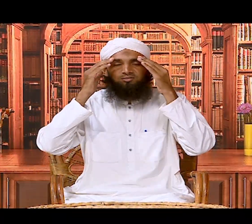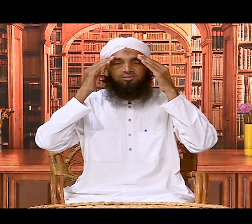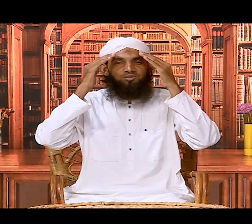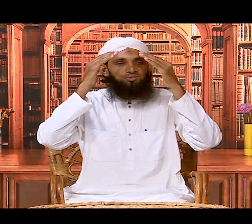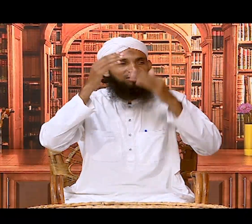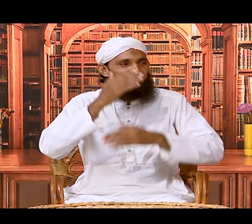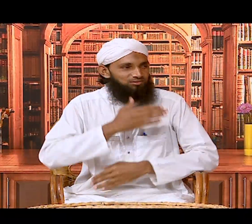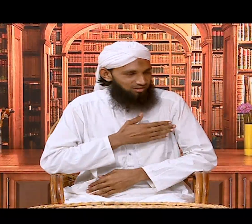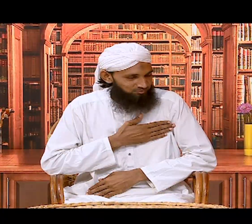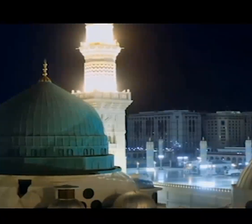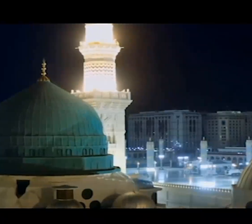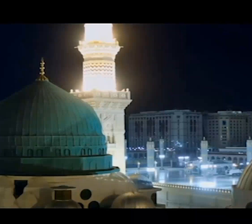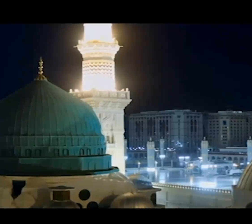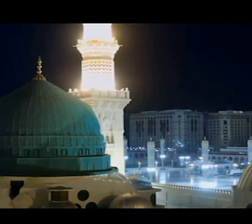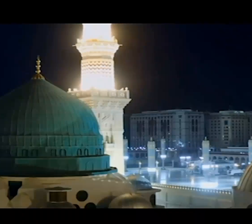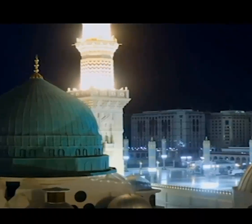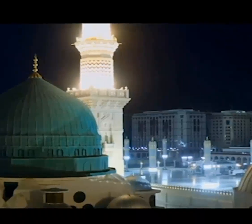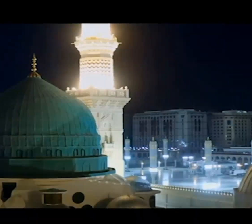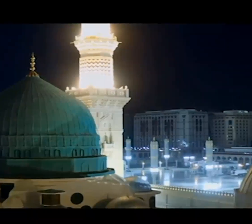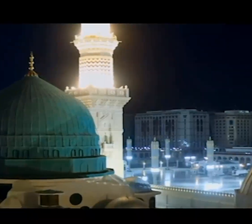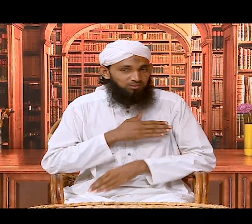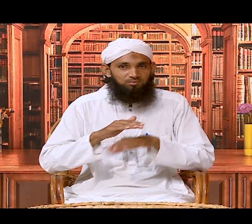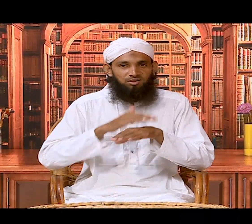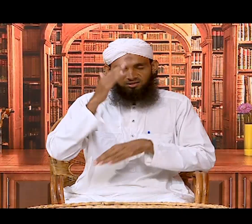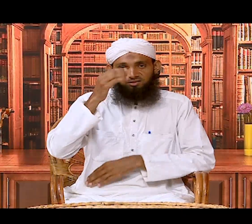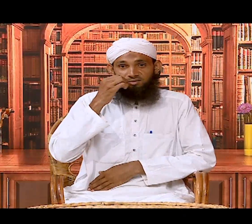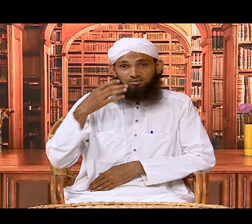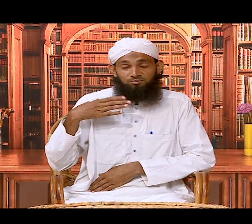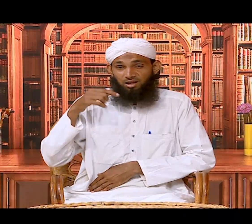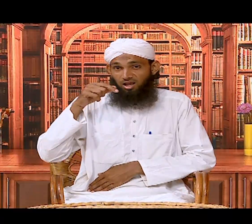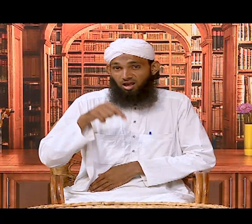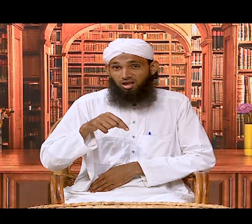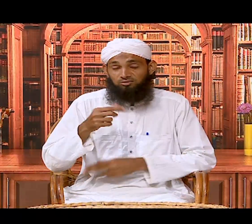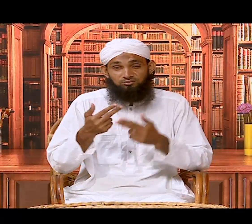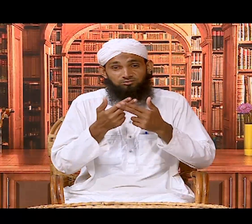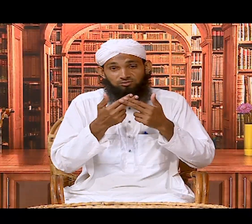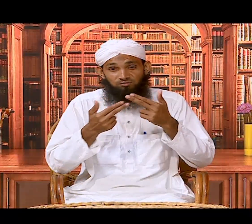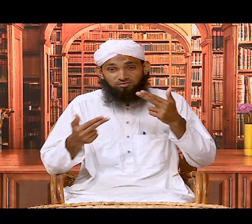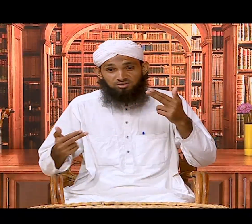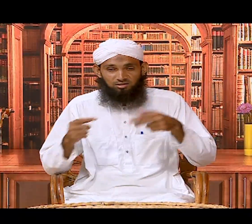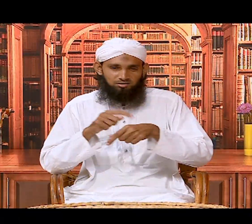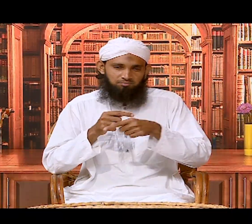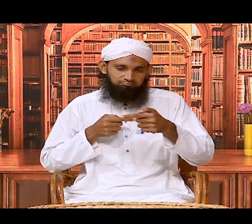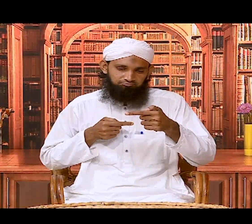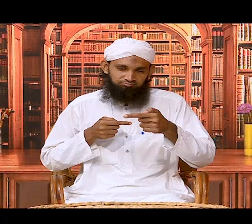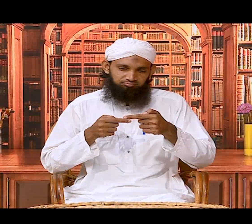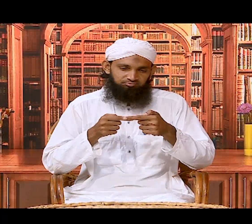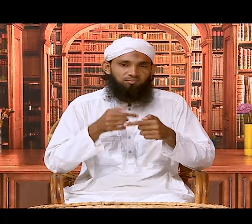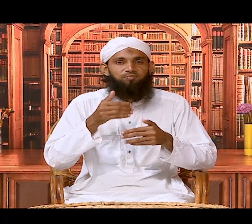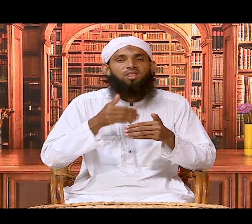علی محمد صلی اللہ علیہ وسلم۔ پیارے اسلامی بھائیوں، آج کے پروگرام کا وقت اختتام کی طرف بڑھ رہا ہے۔ آئندہ ایک نئے